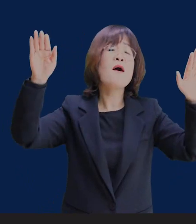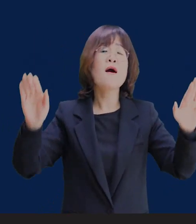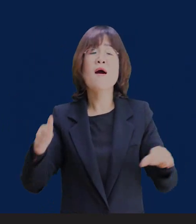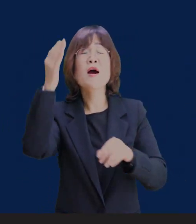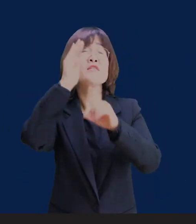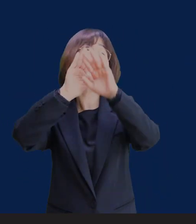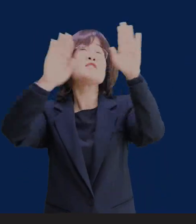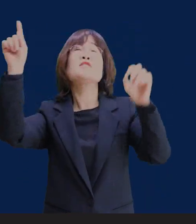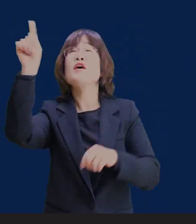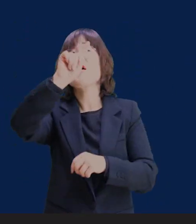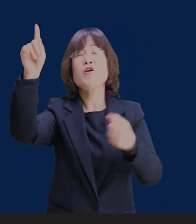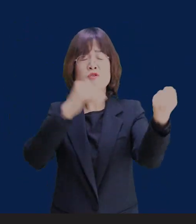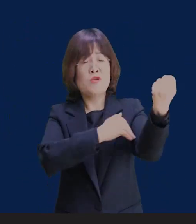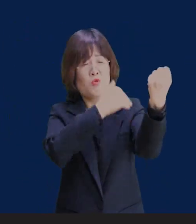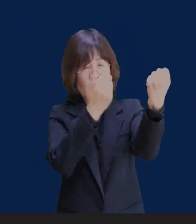생명도 천사도